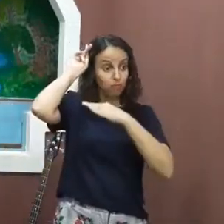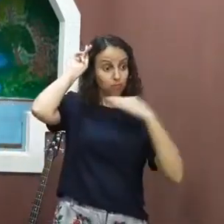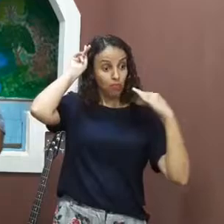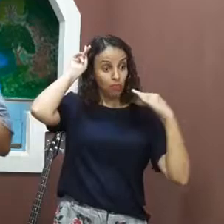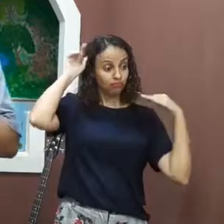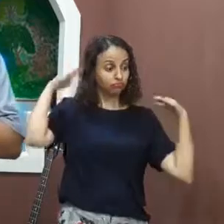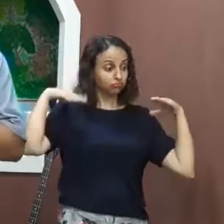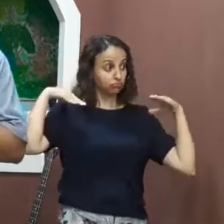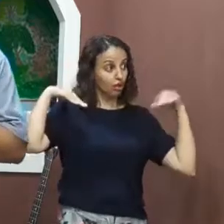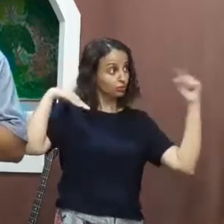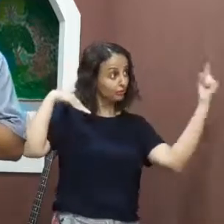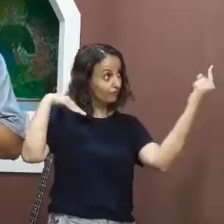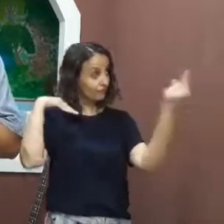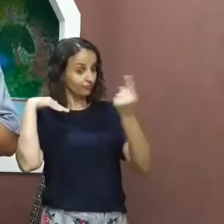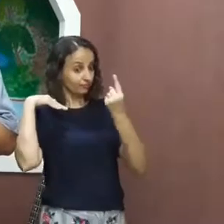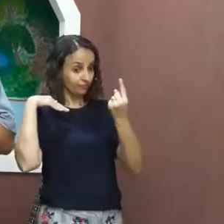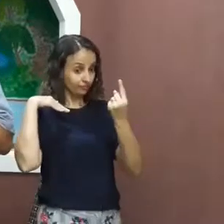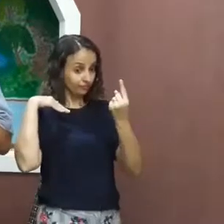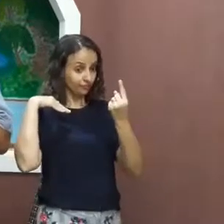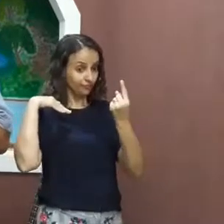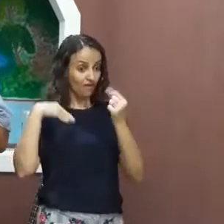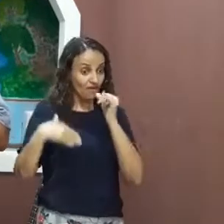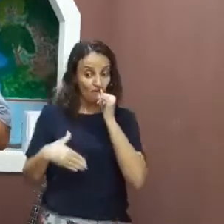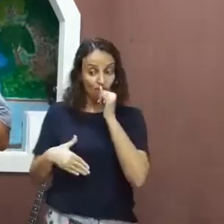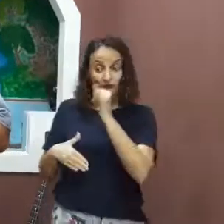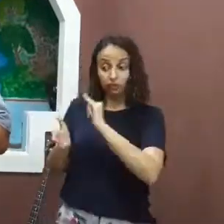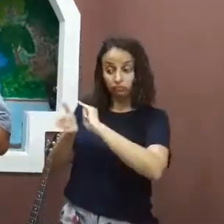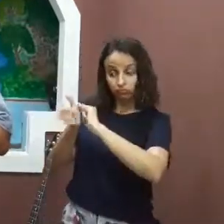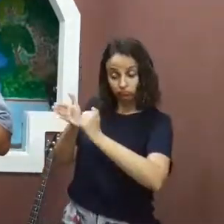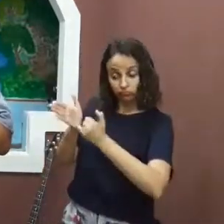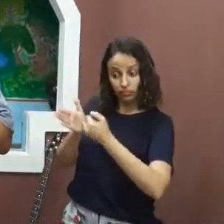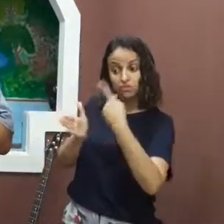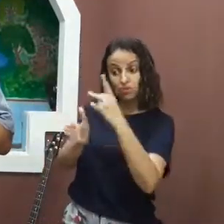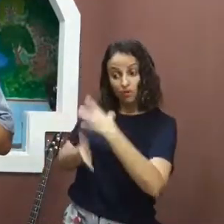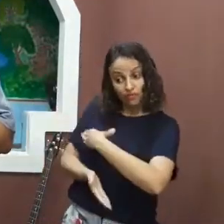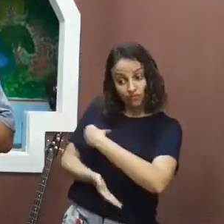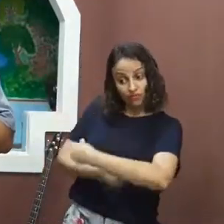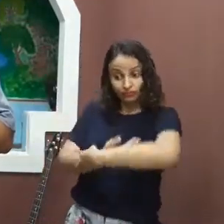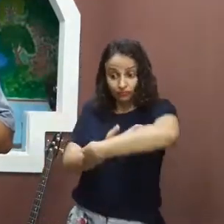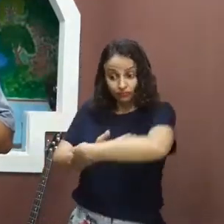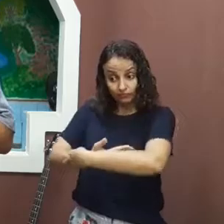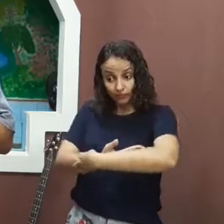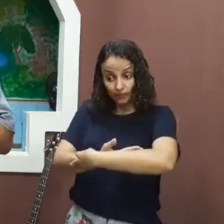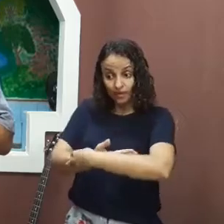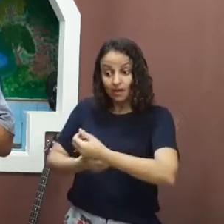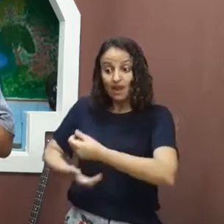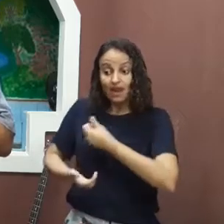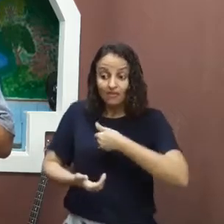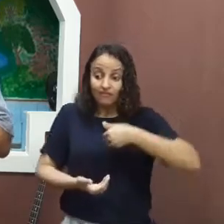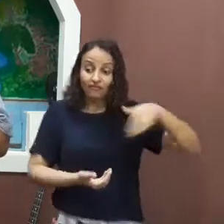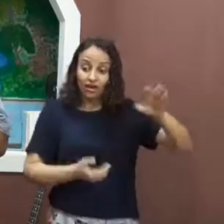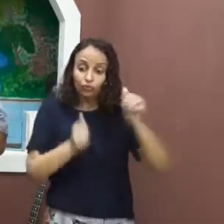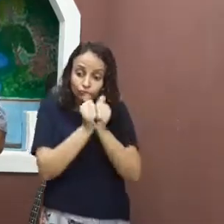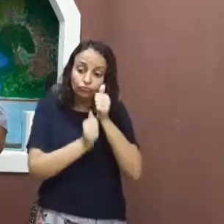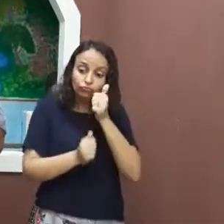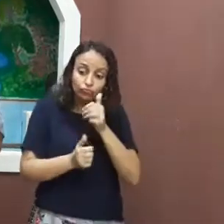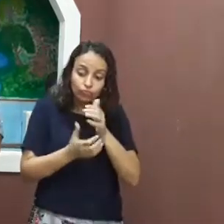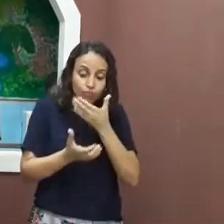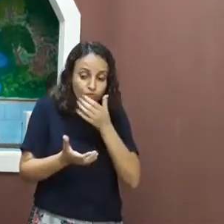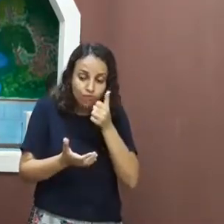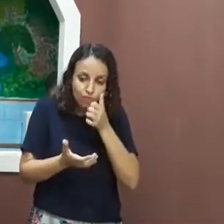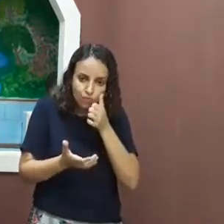disse: levanta-se, toma o menino e sua mãe, e vá para a terra de Israel, pois estão mortos que procuravam tirar